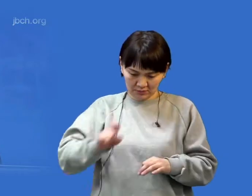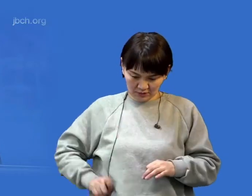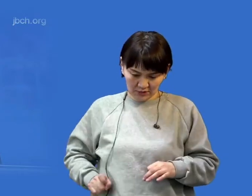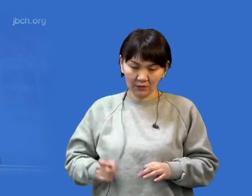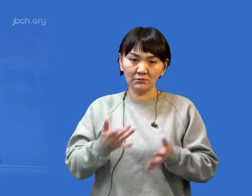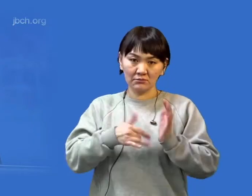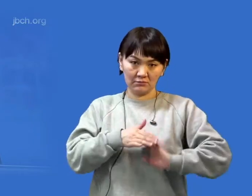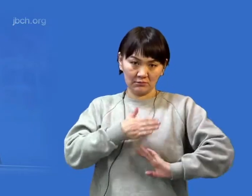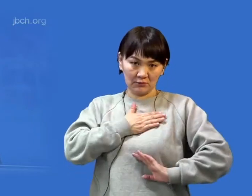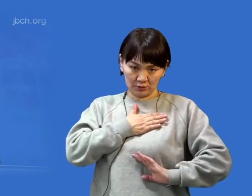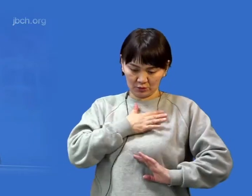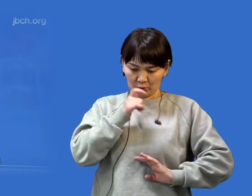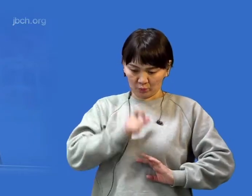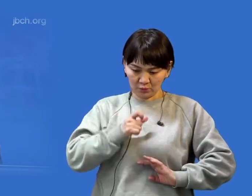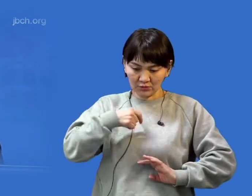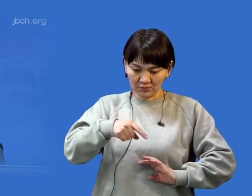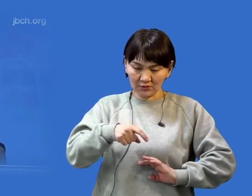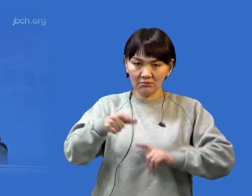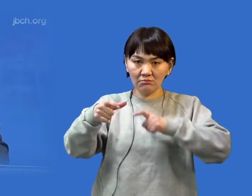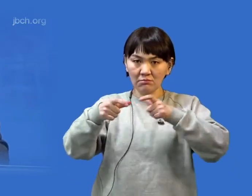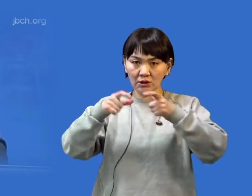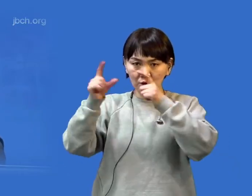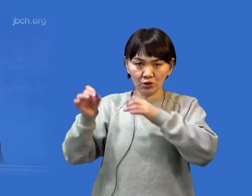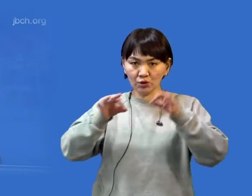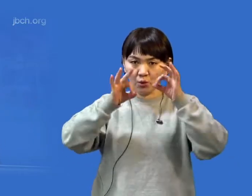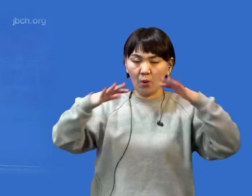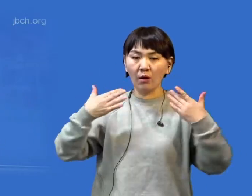засгийн амьдрал гэж хэлж болохоор байна.